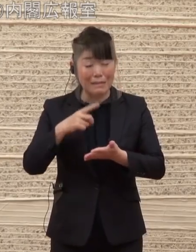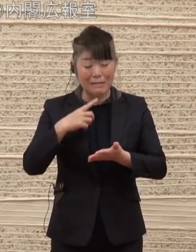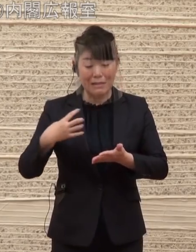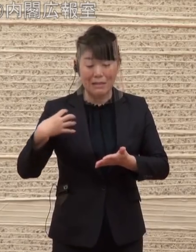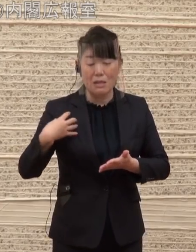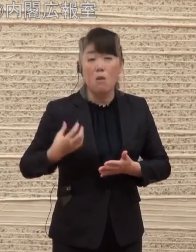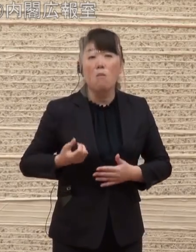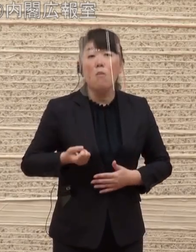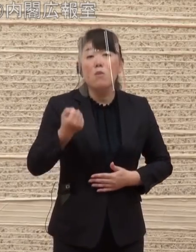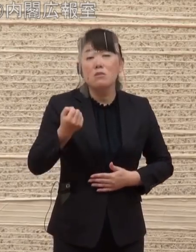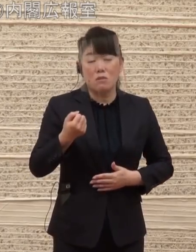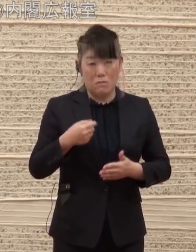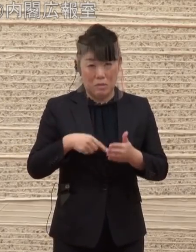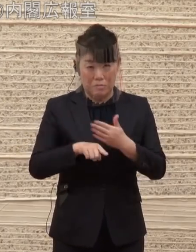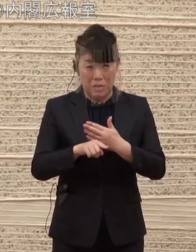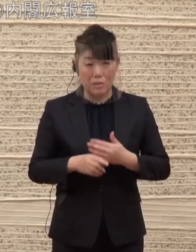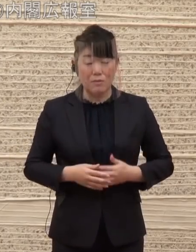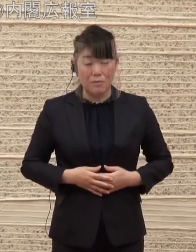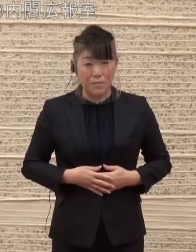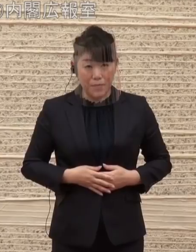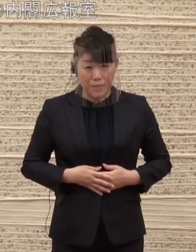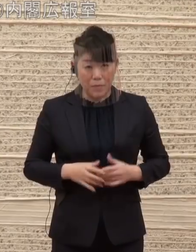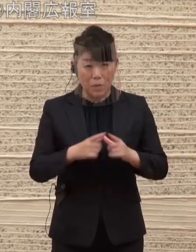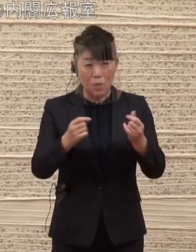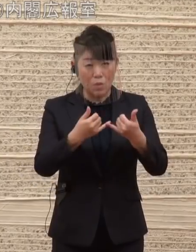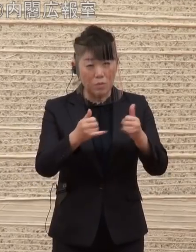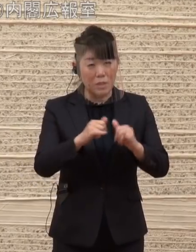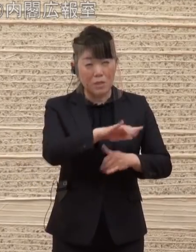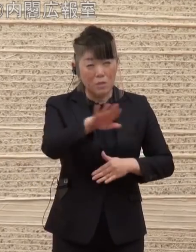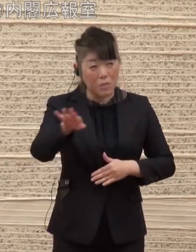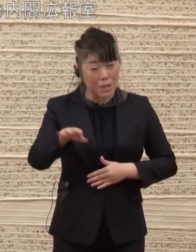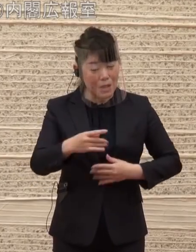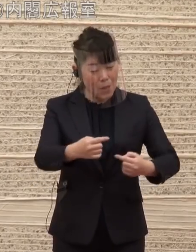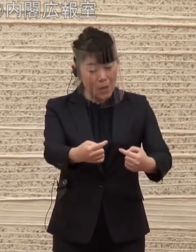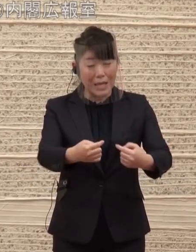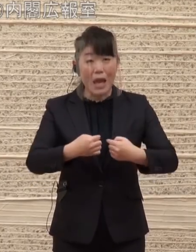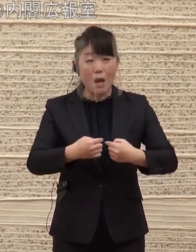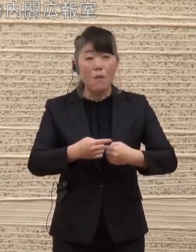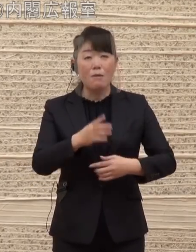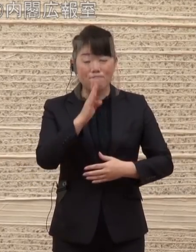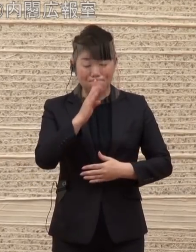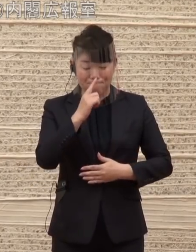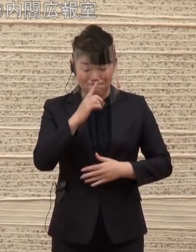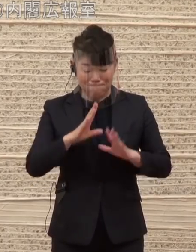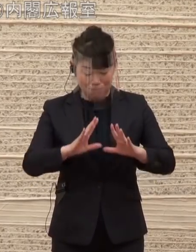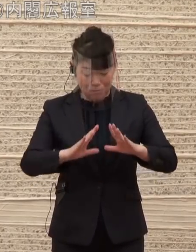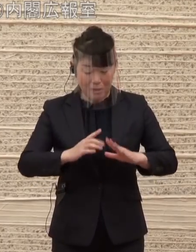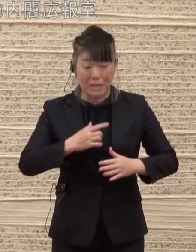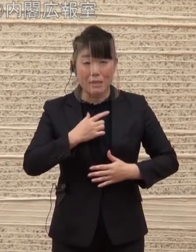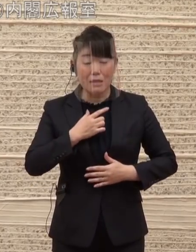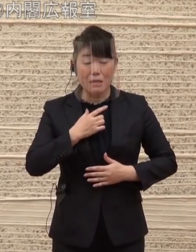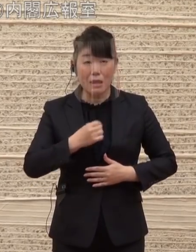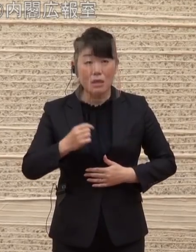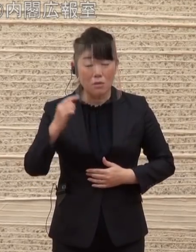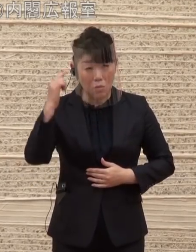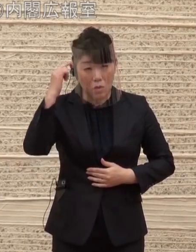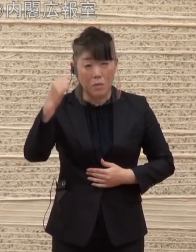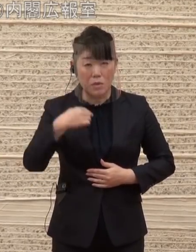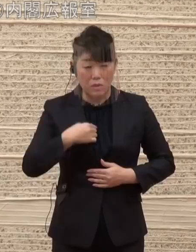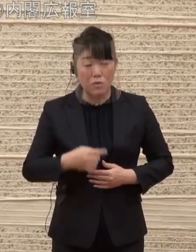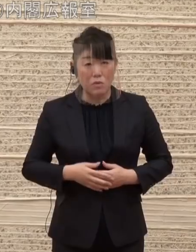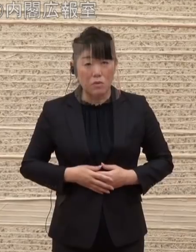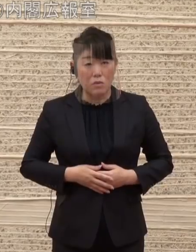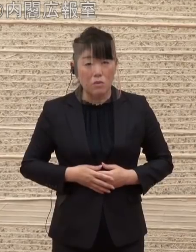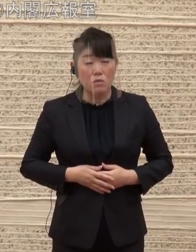ぞところでございますあの国民のご批判に対してはこれも真摯に受け止めなければならないかこの世はですね